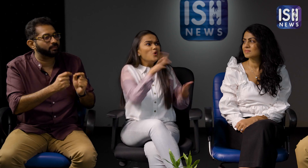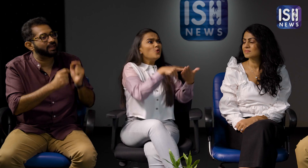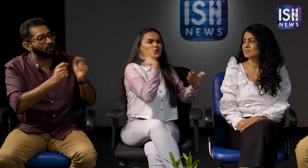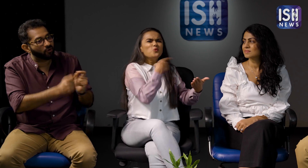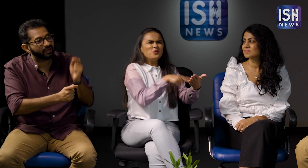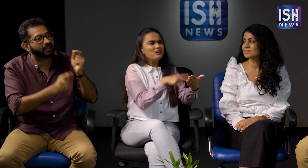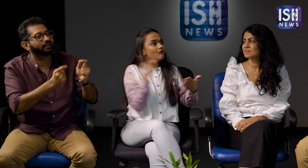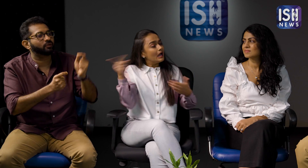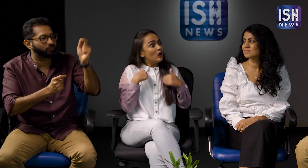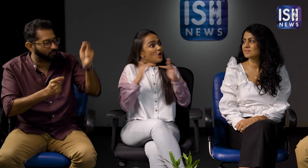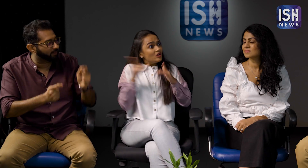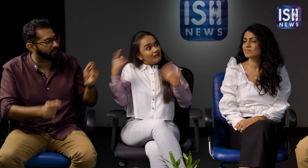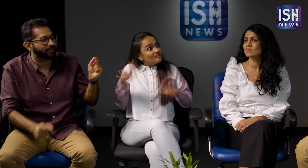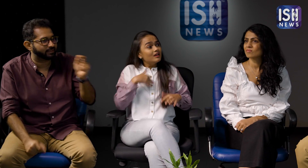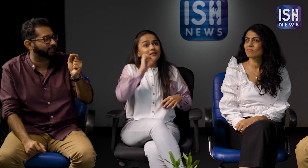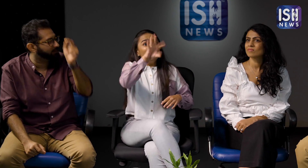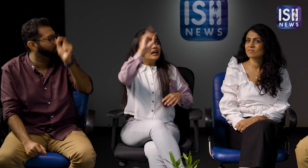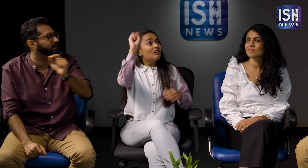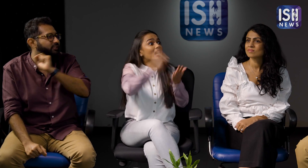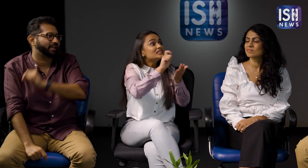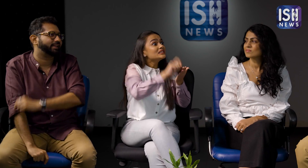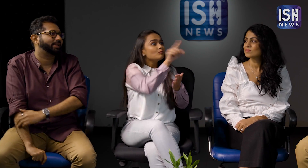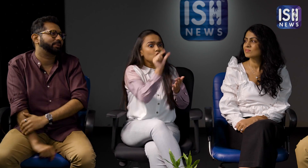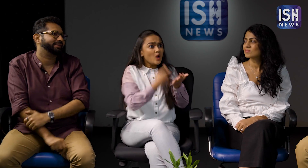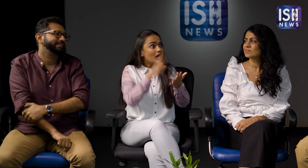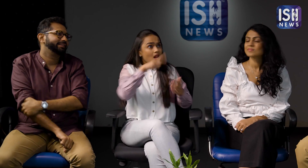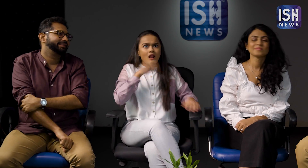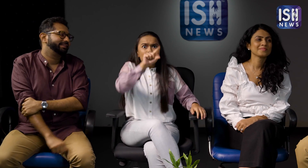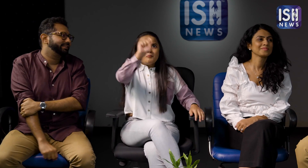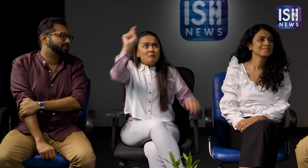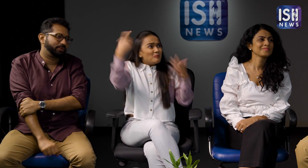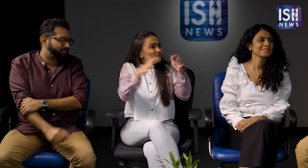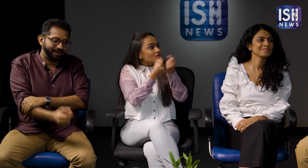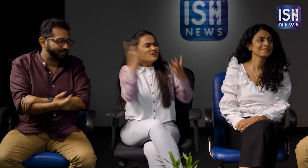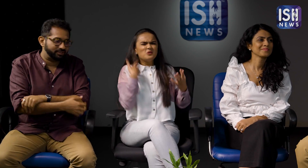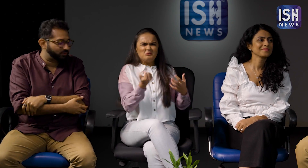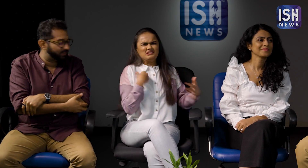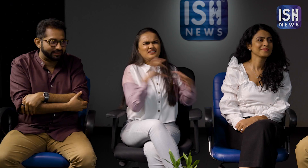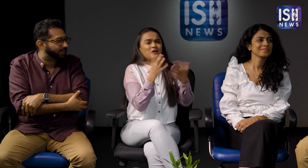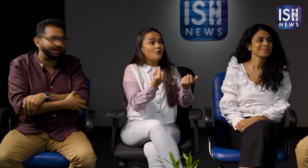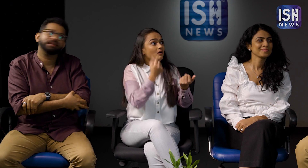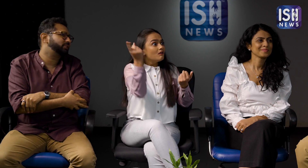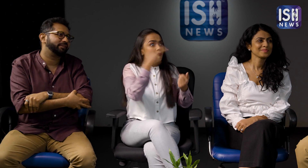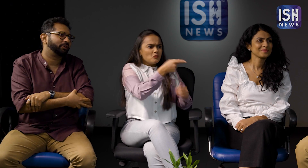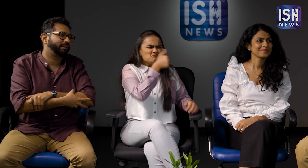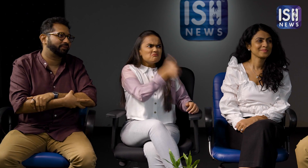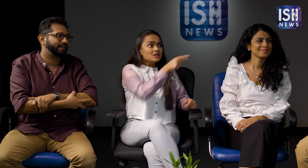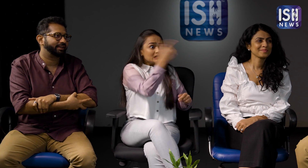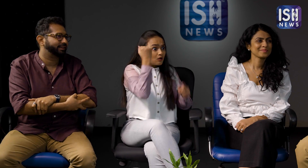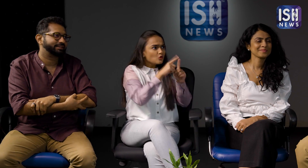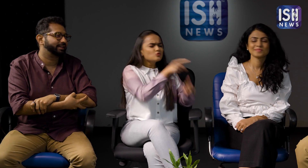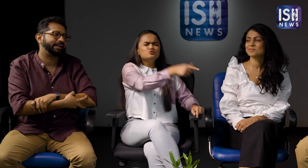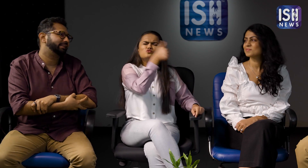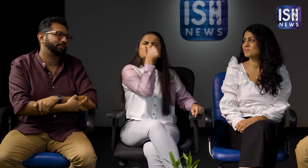who is this. तो मैंने already कितने लोगों को आपका Instagram URL शेयर किया हुआ है। So I think so it's a great initiative you all